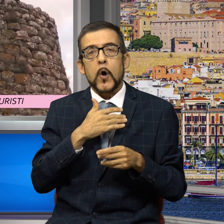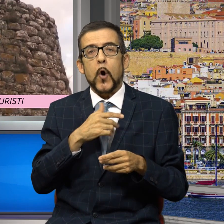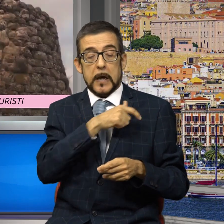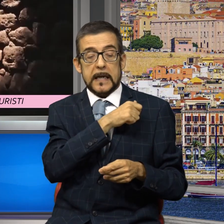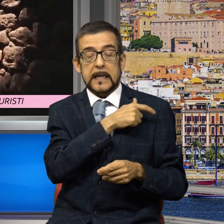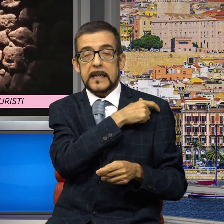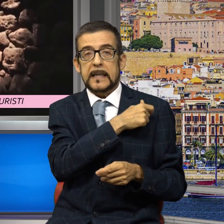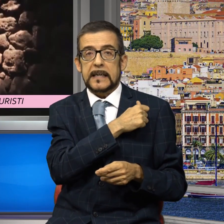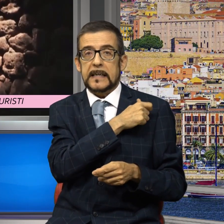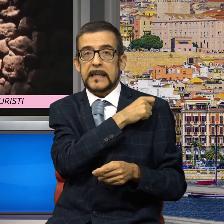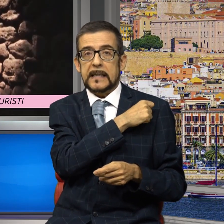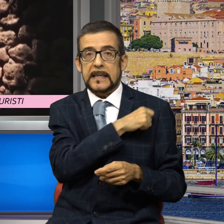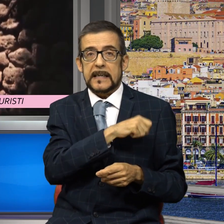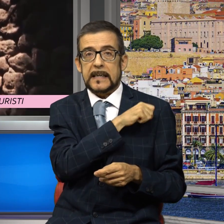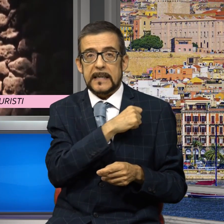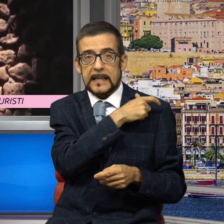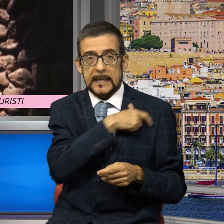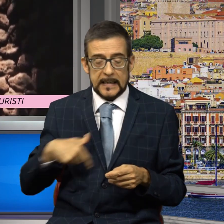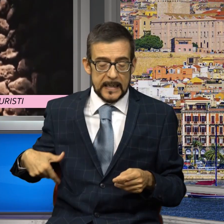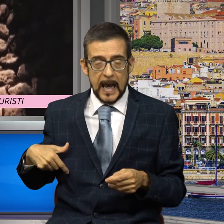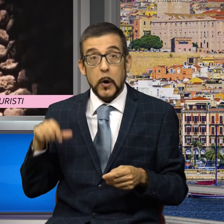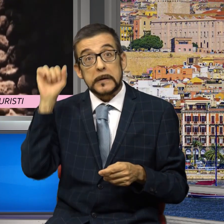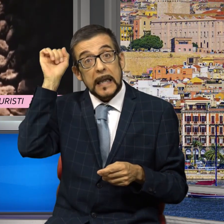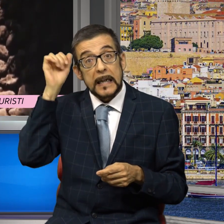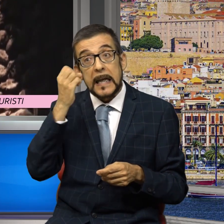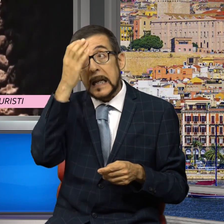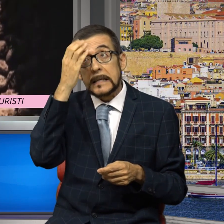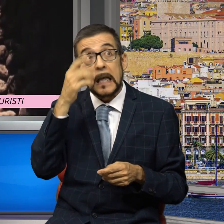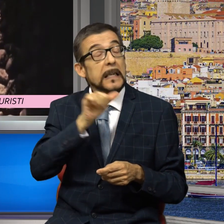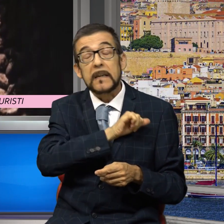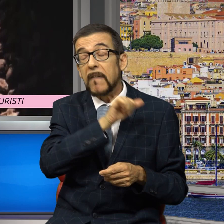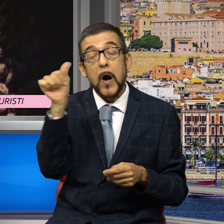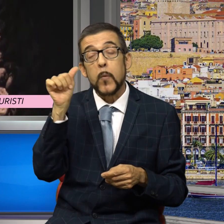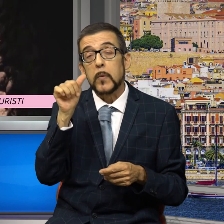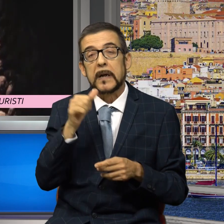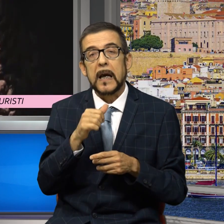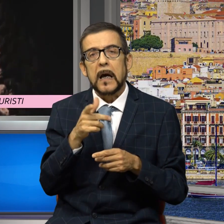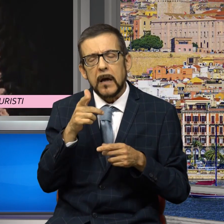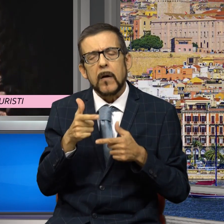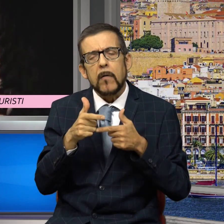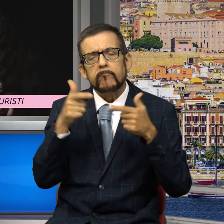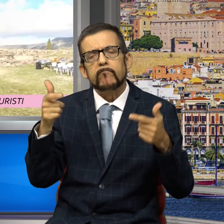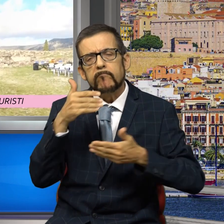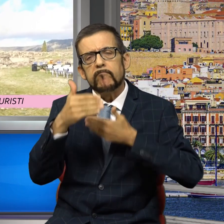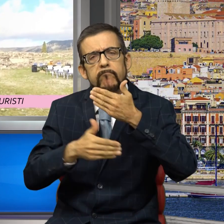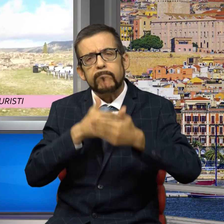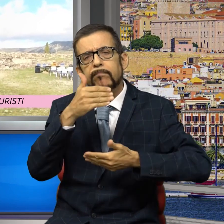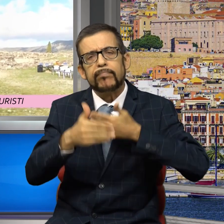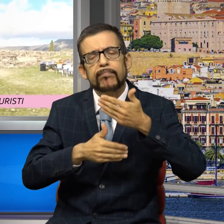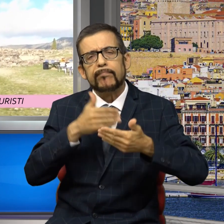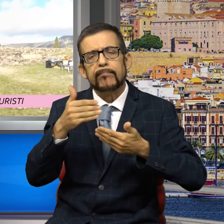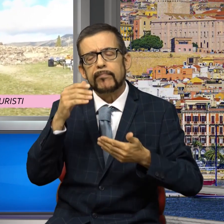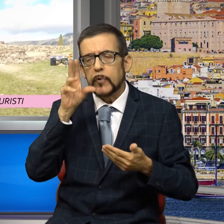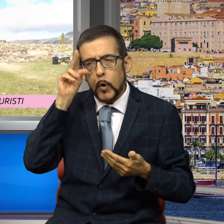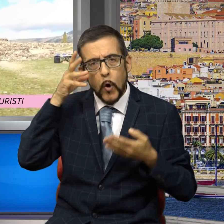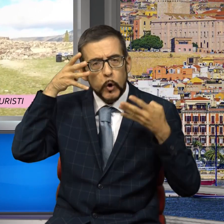Michele Zucca, questa iniziativa unica in Sardegna rappresenta un'ulteriore crescita delle conoscenze in ambito